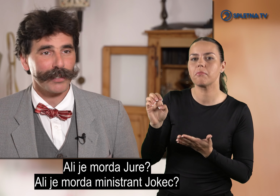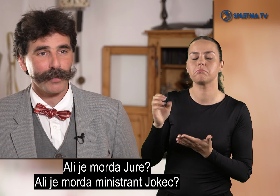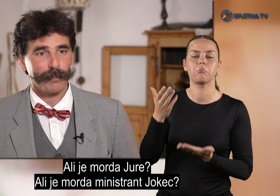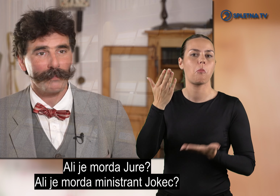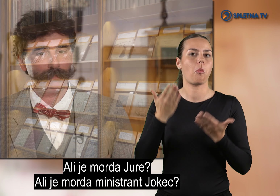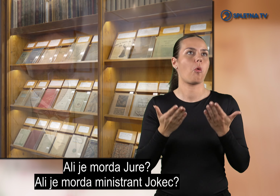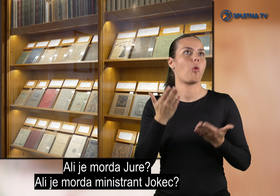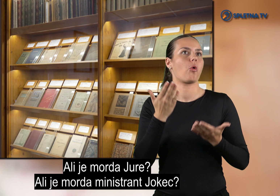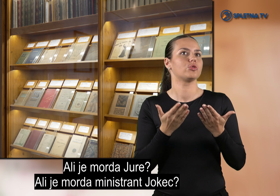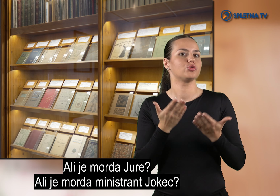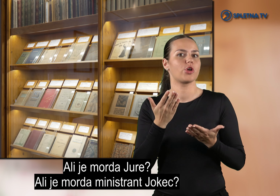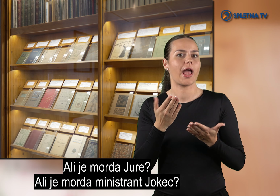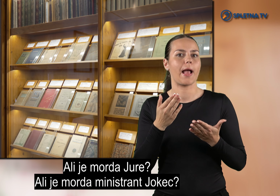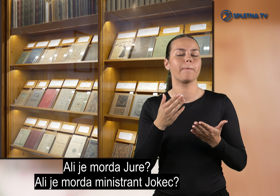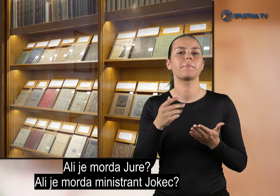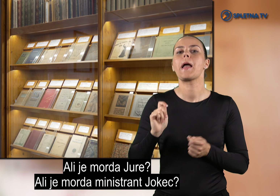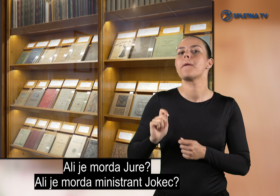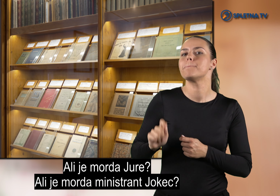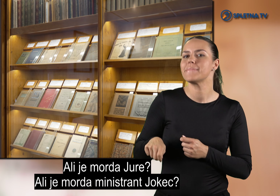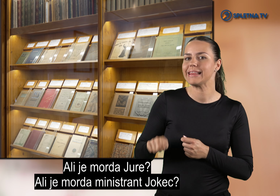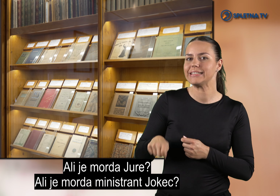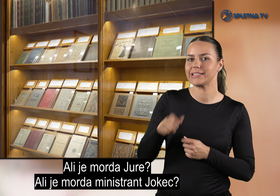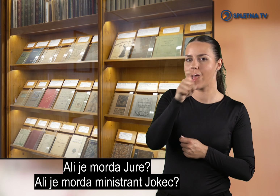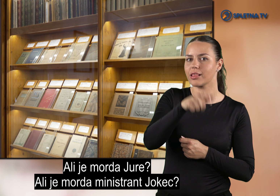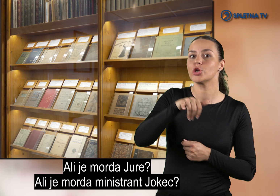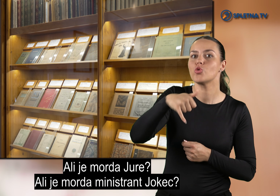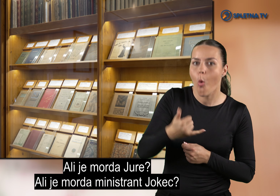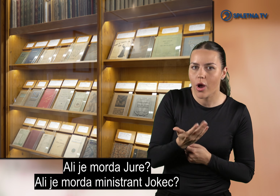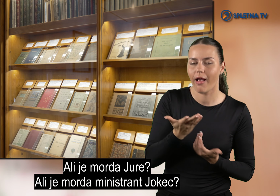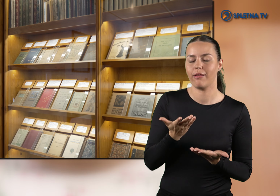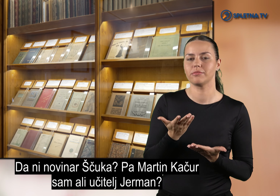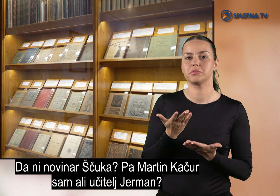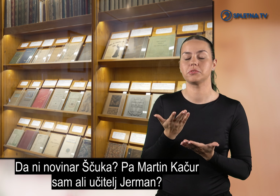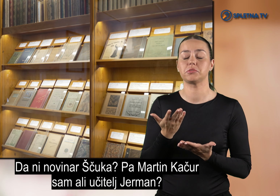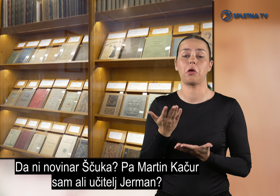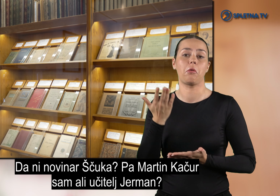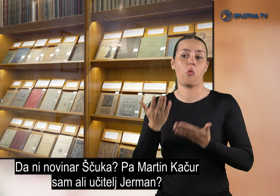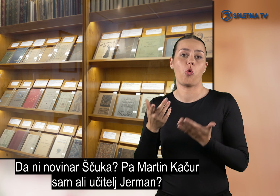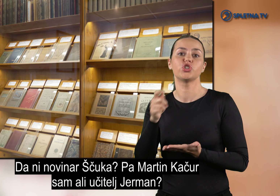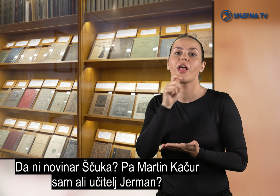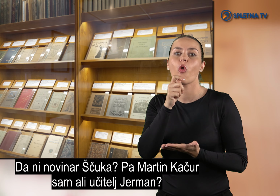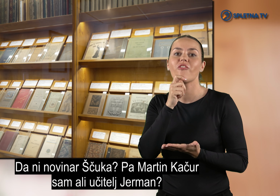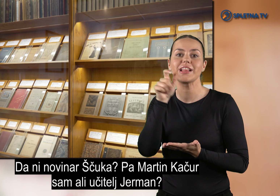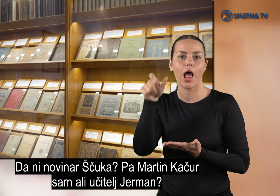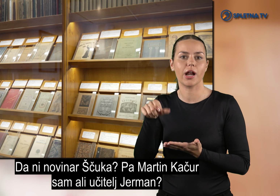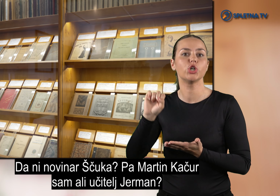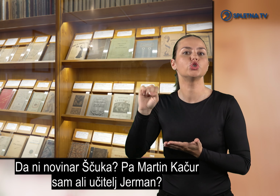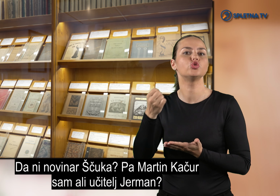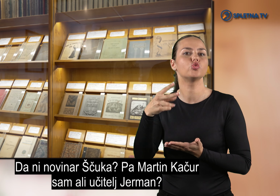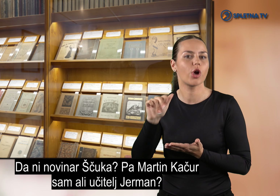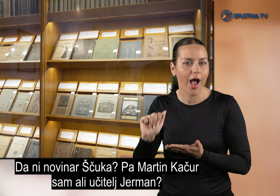morda ministrant Jokac, da ni novinar Ščuka,